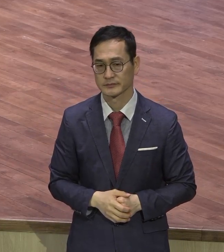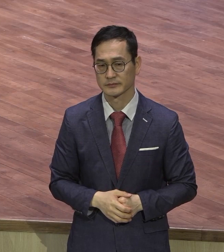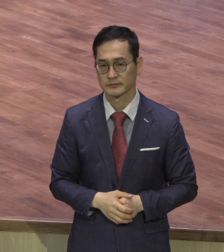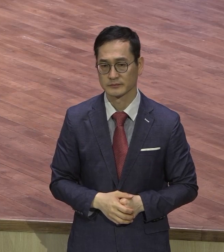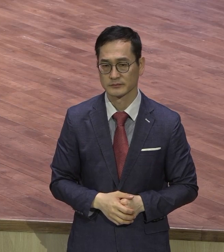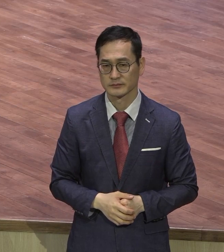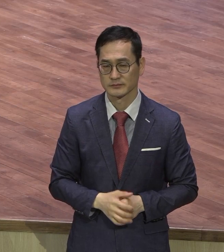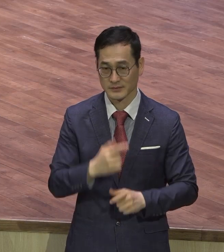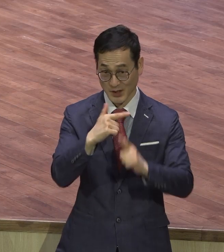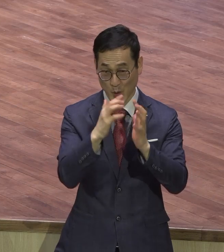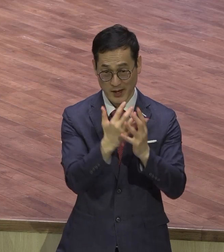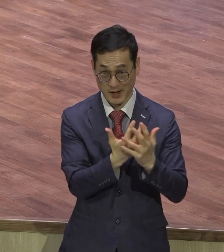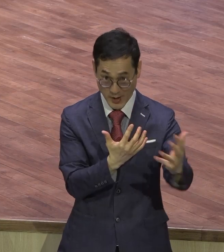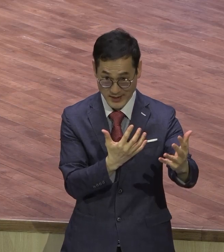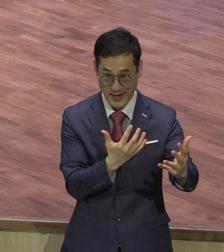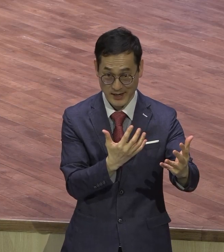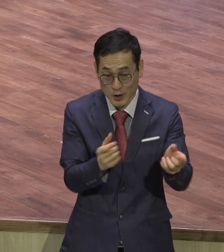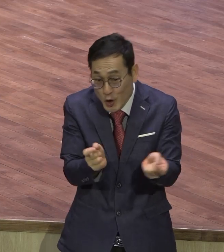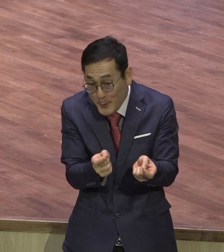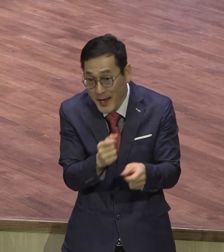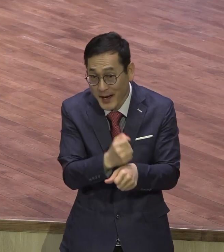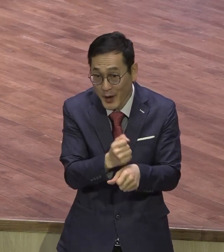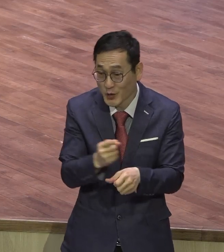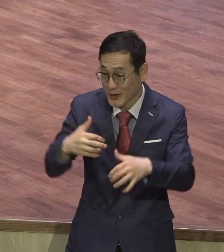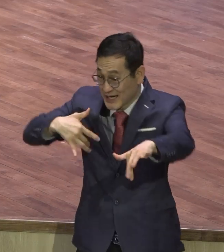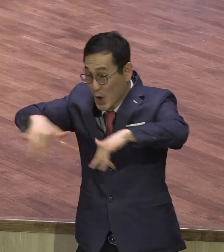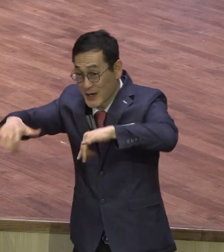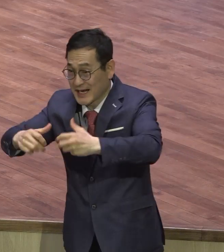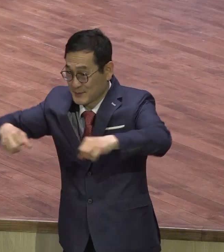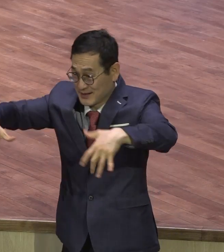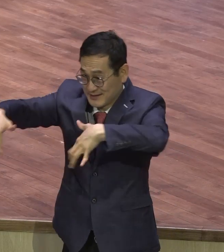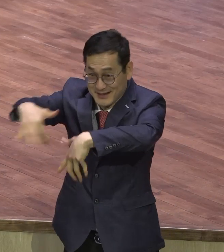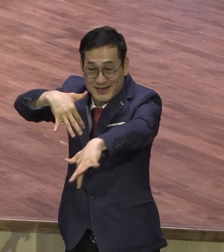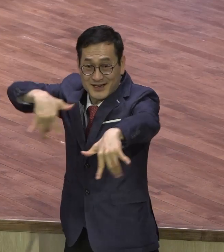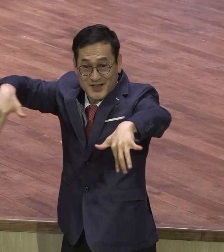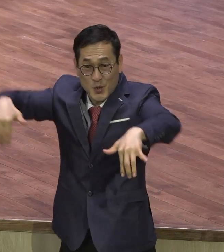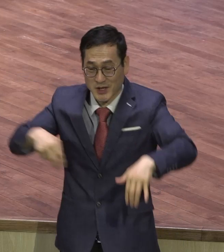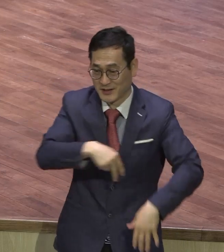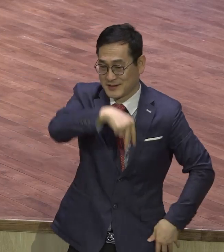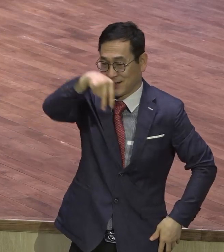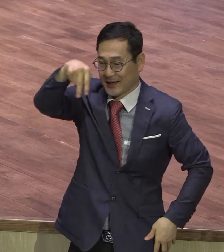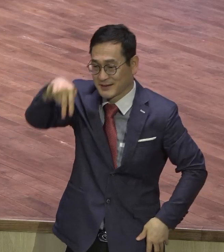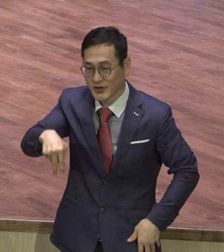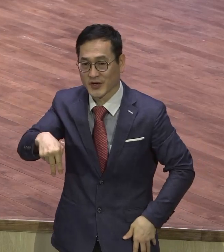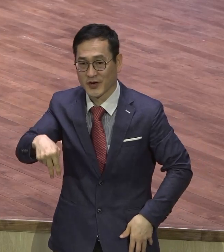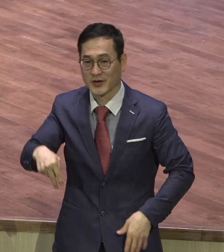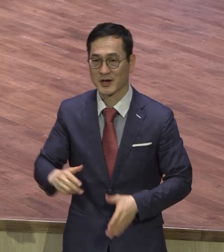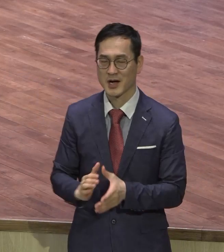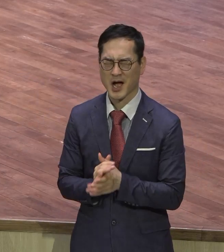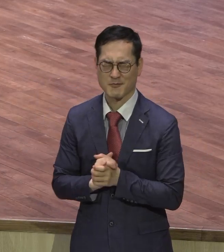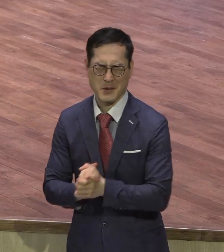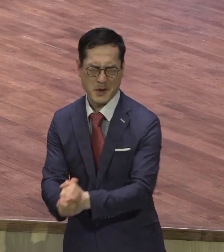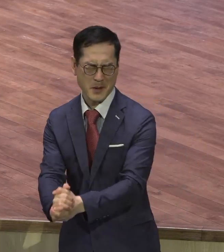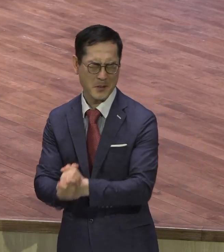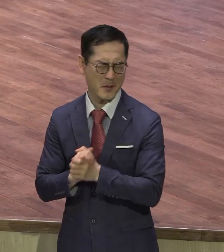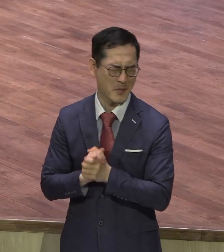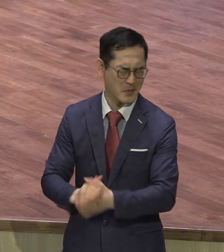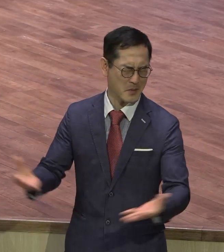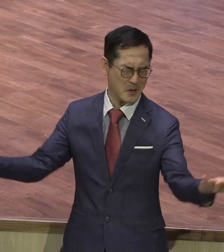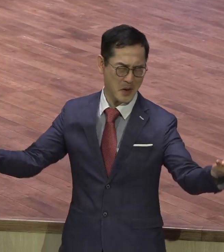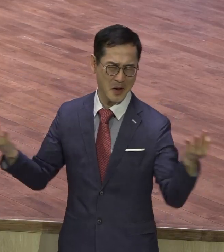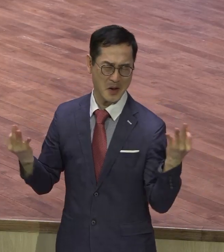어귀에서나 길거리 사람 많으면 거기 서서 하는 거예요. 여러분 지금 생각할 때는 좀 우습지요. 그때는 그것이